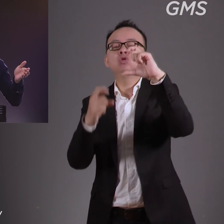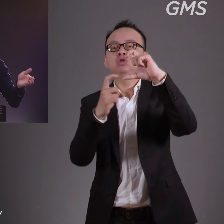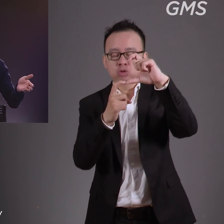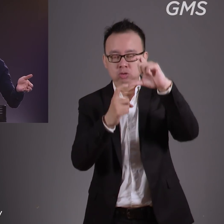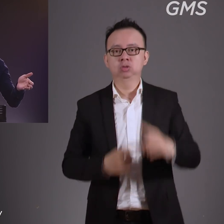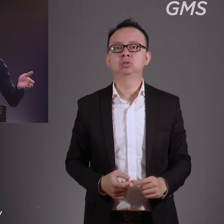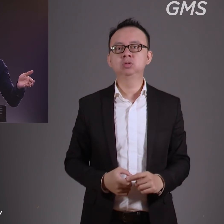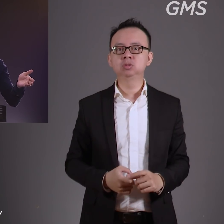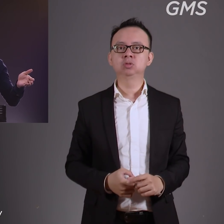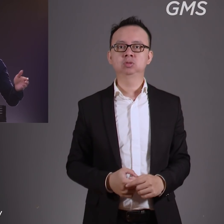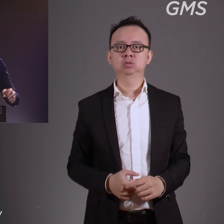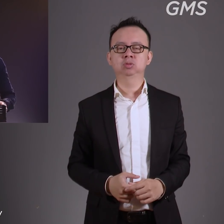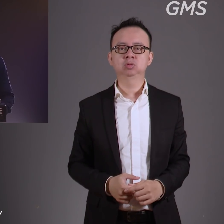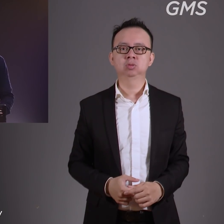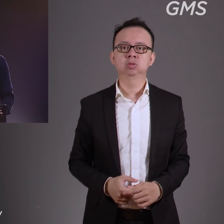namanya Us.